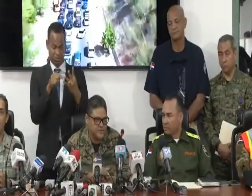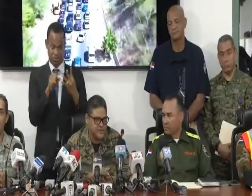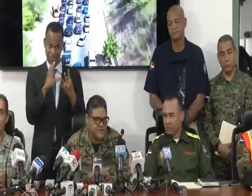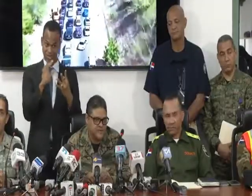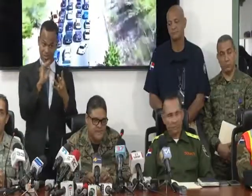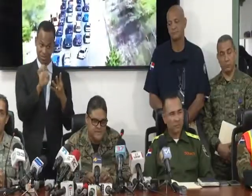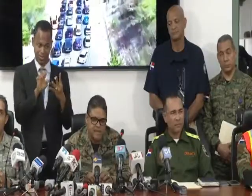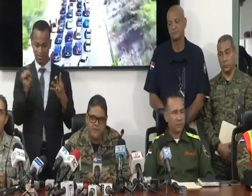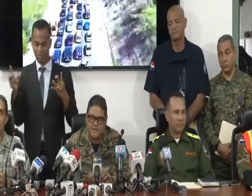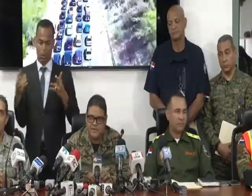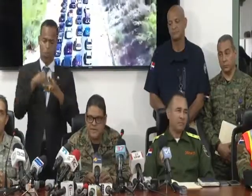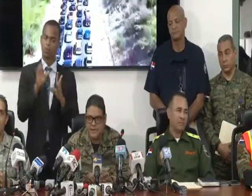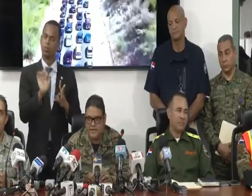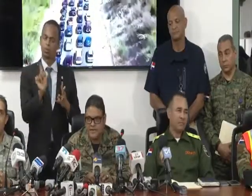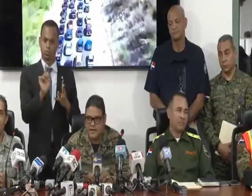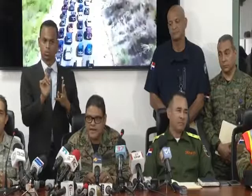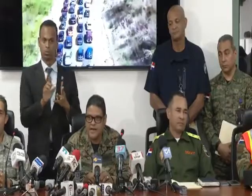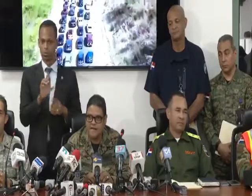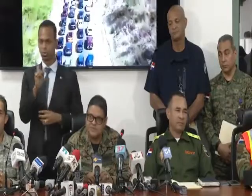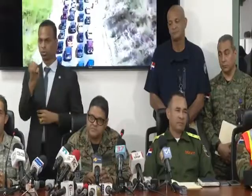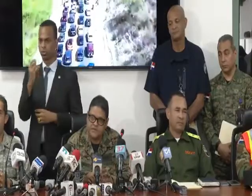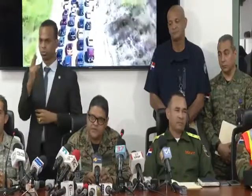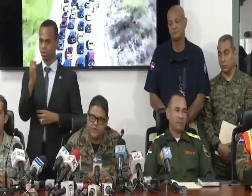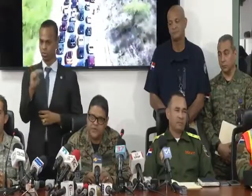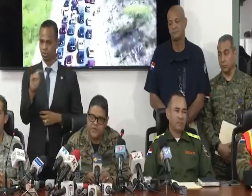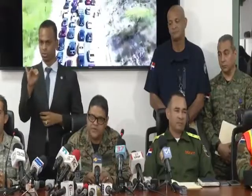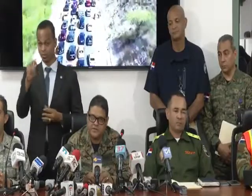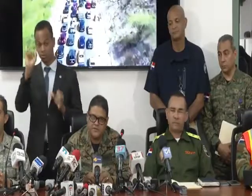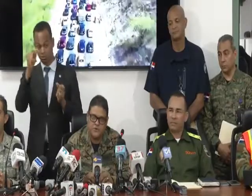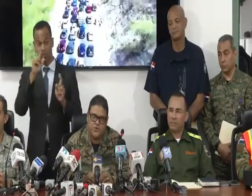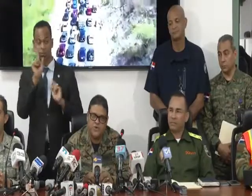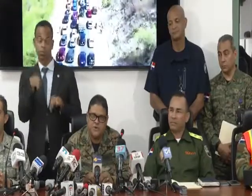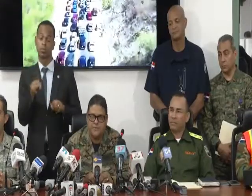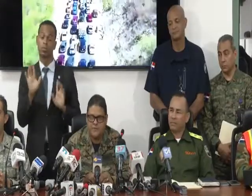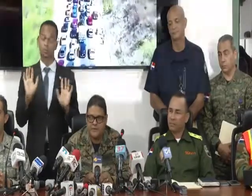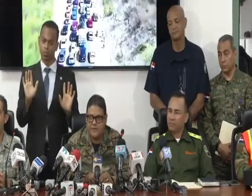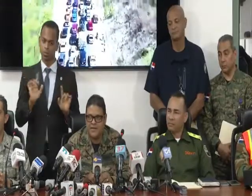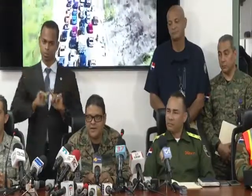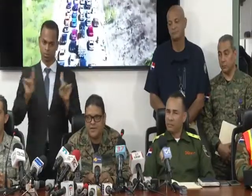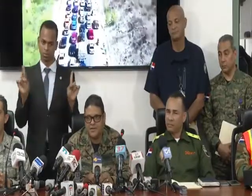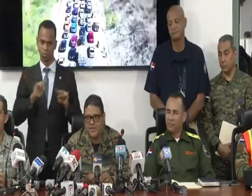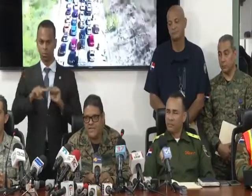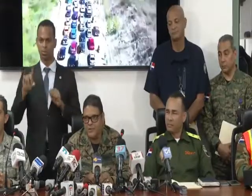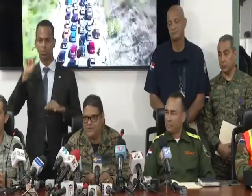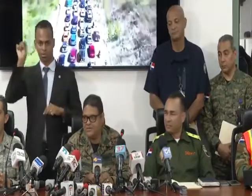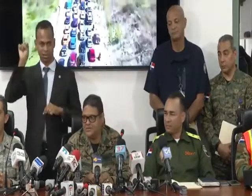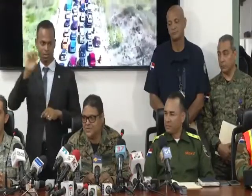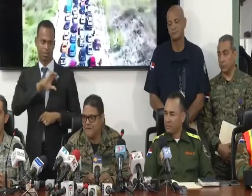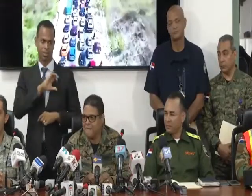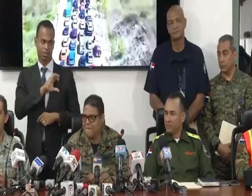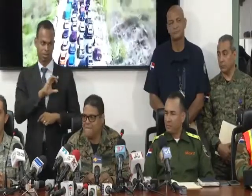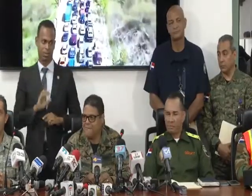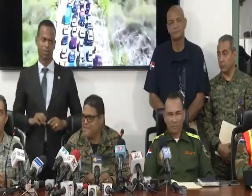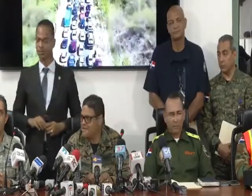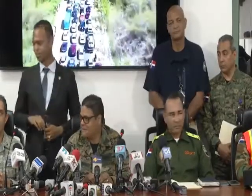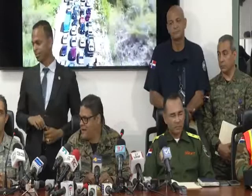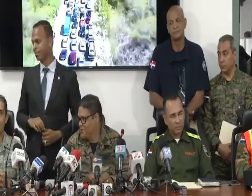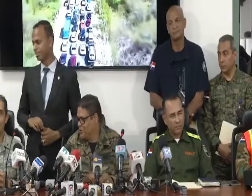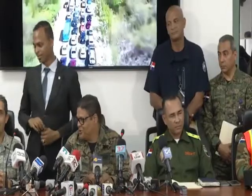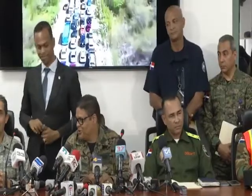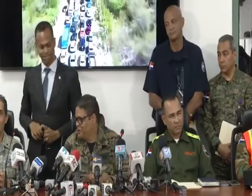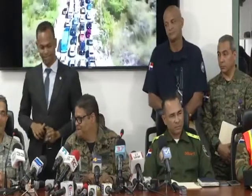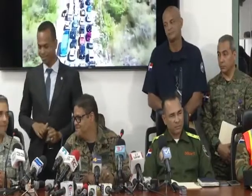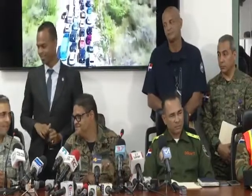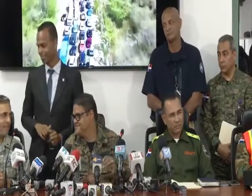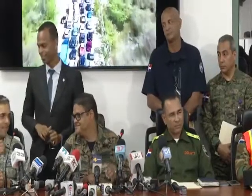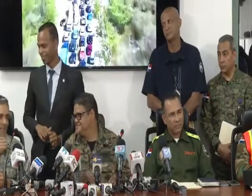Operación de Emergencia. Si es posible, el comandante Durán, que si él puede contestar, si no, preferiblemente que la conteste allá en la Policía Nacional. A que no